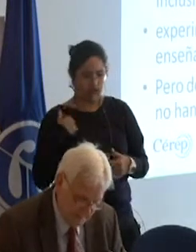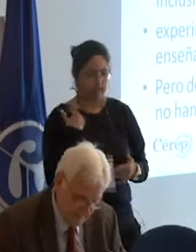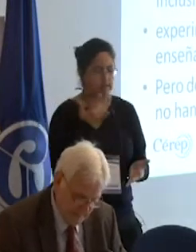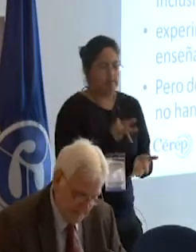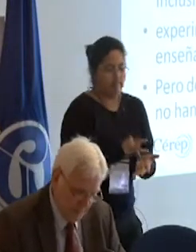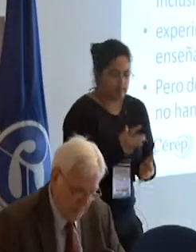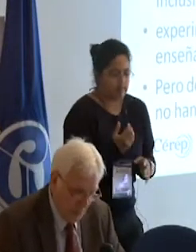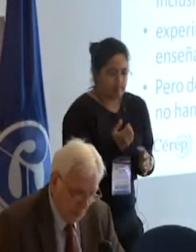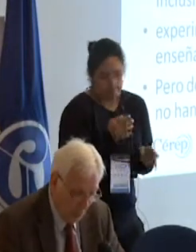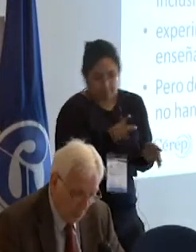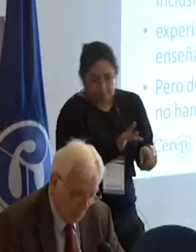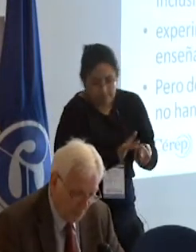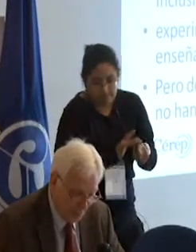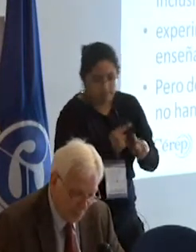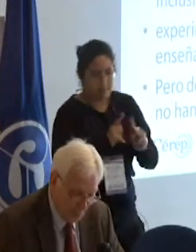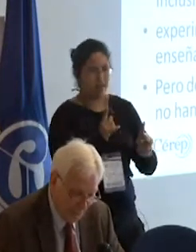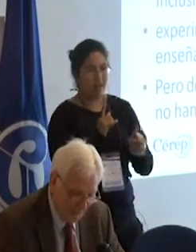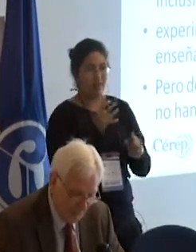tengo tiempo.